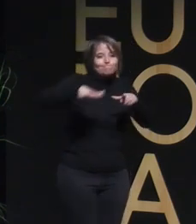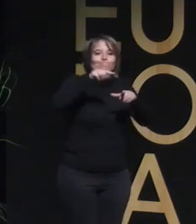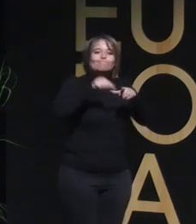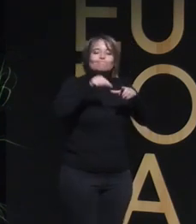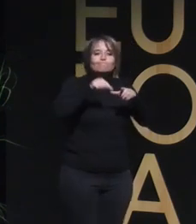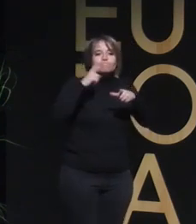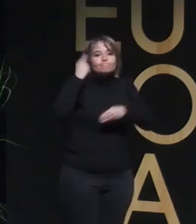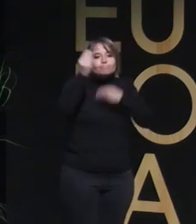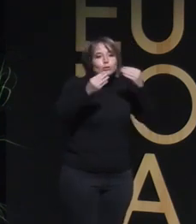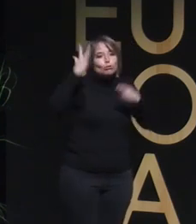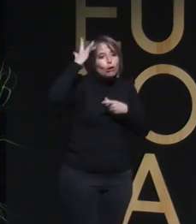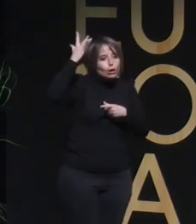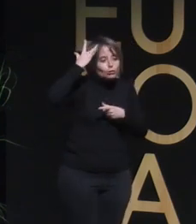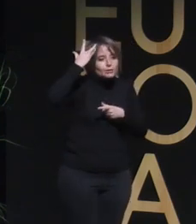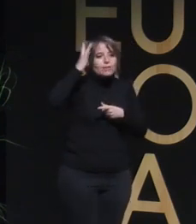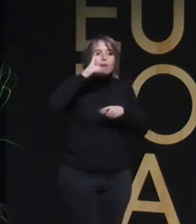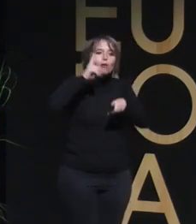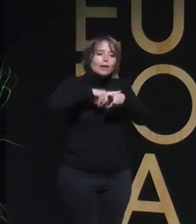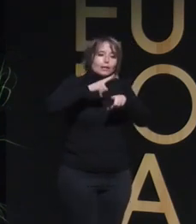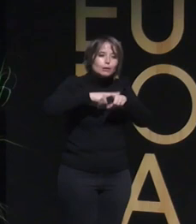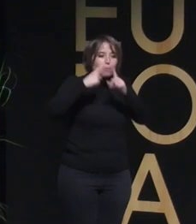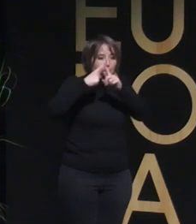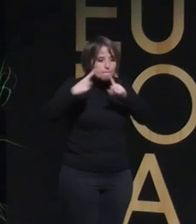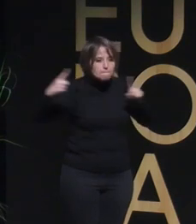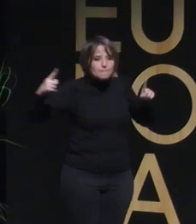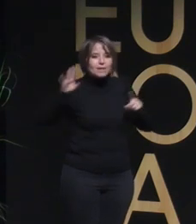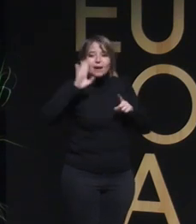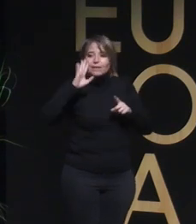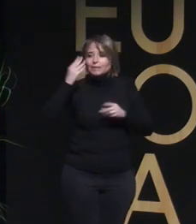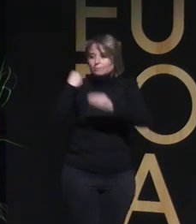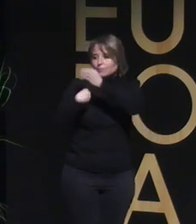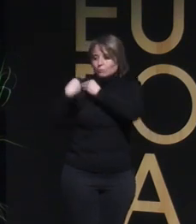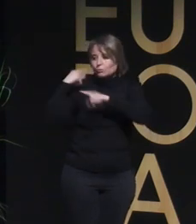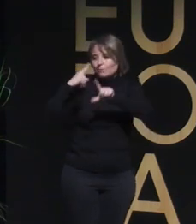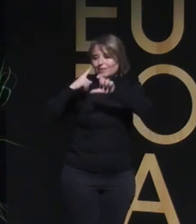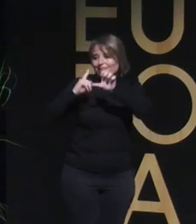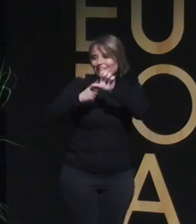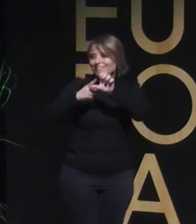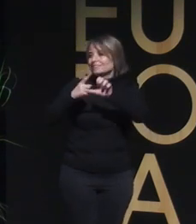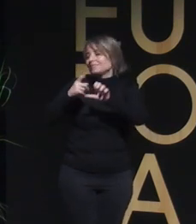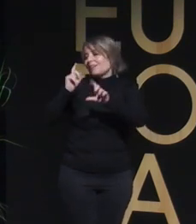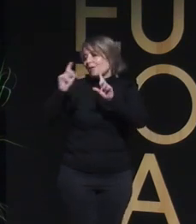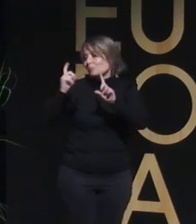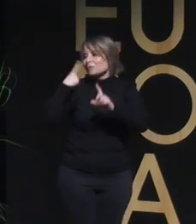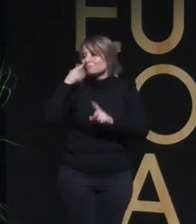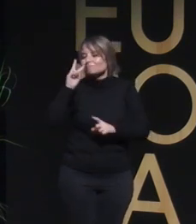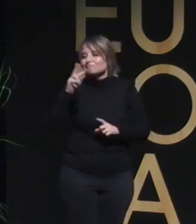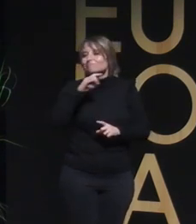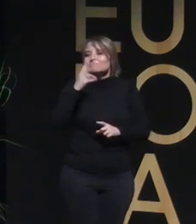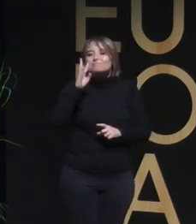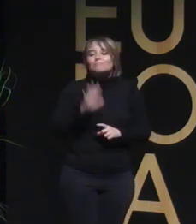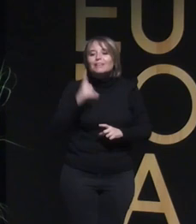Yo sí creo que la adolescencia cada vez la estamos alargando más, ¿no? Antes me preguntaba por aquí una exalumna, que me ha hecho mucha ilusión verla, que me dice, ¿qué tal las